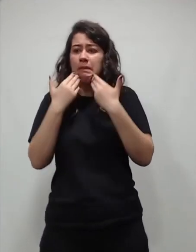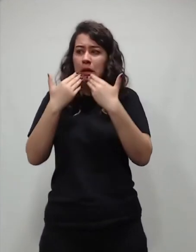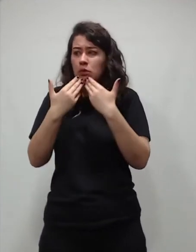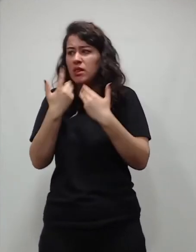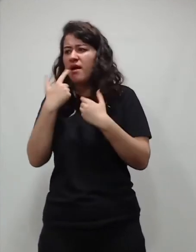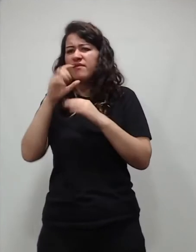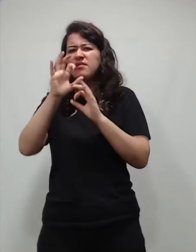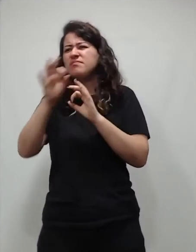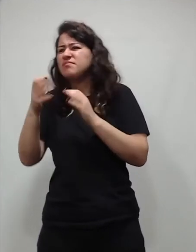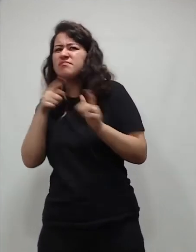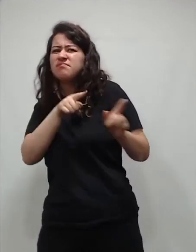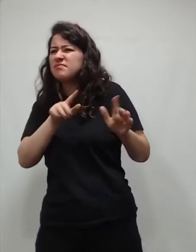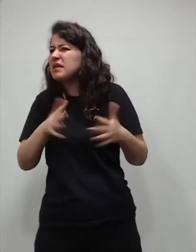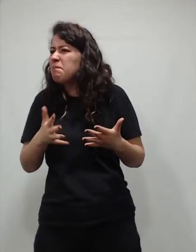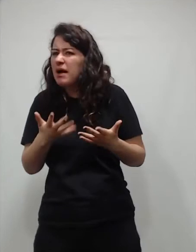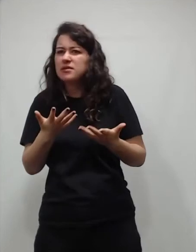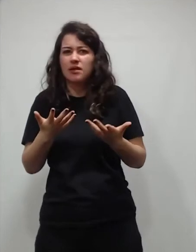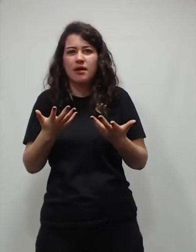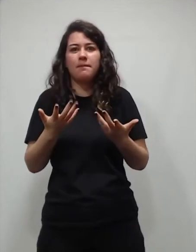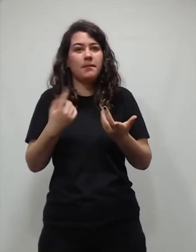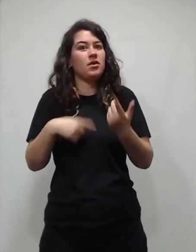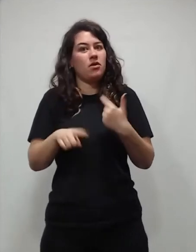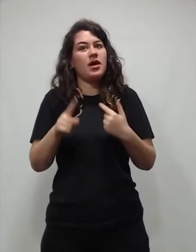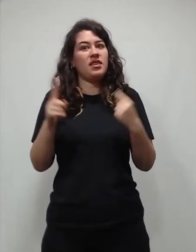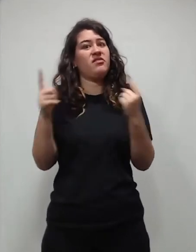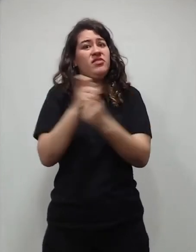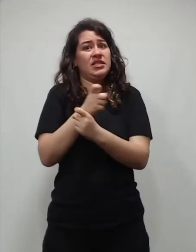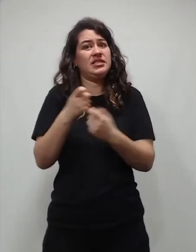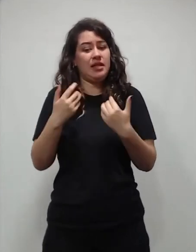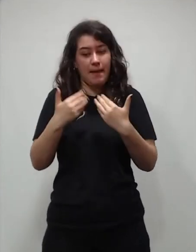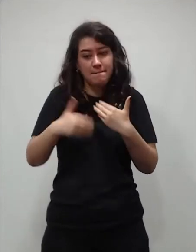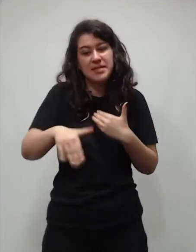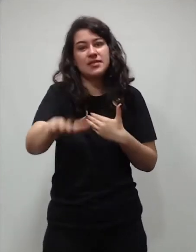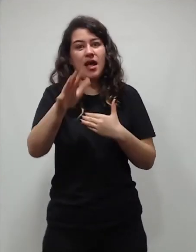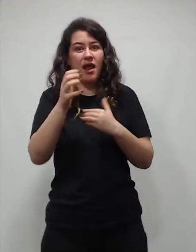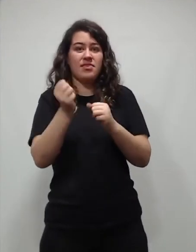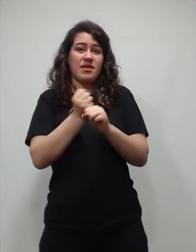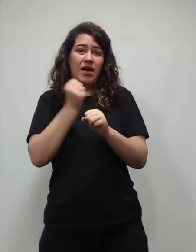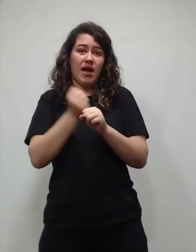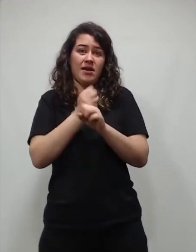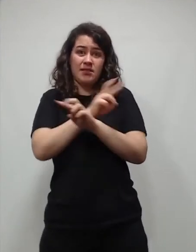alguien cercano, pero con muchas dificultades. Entonces